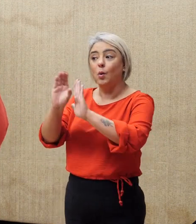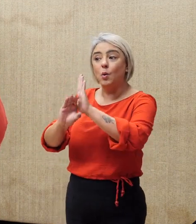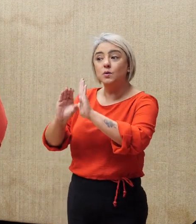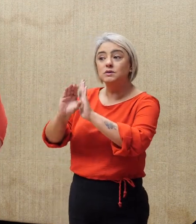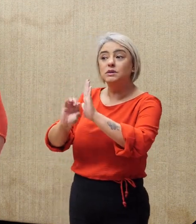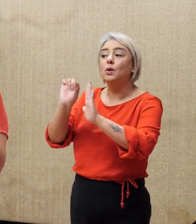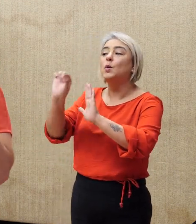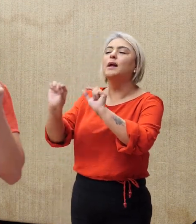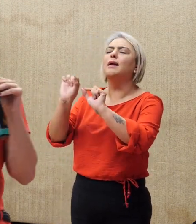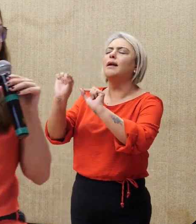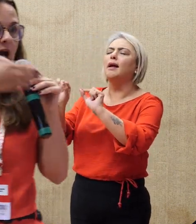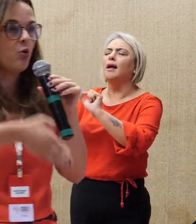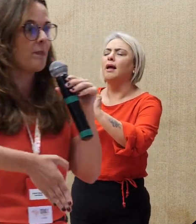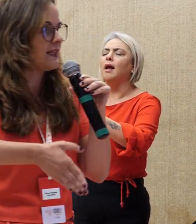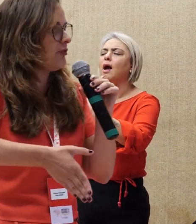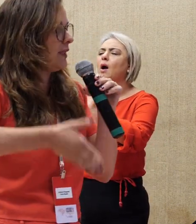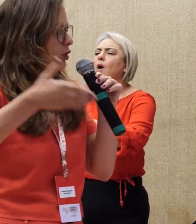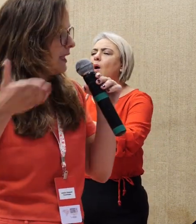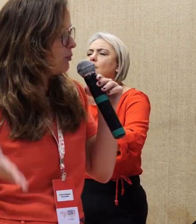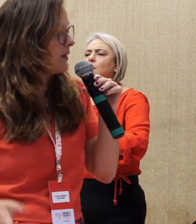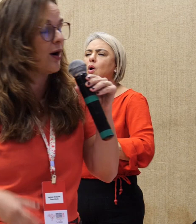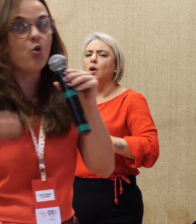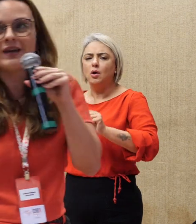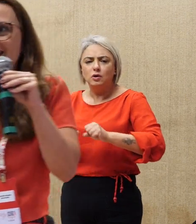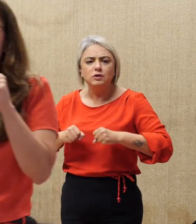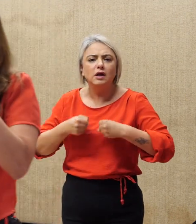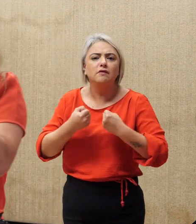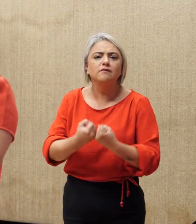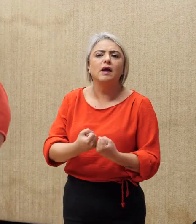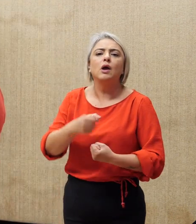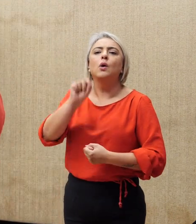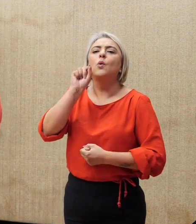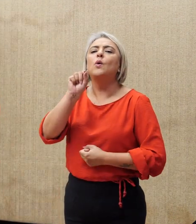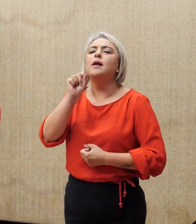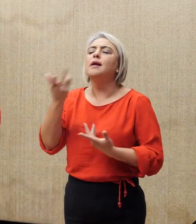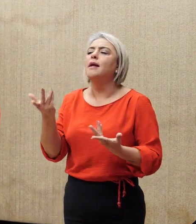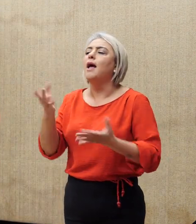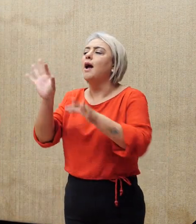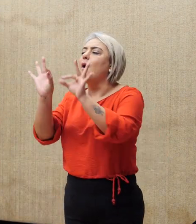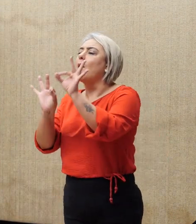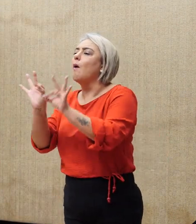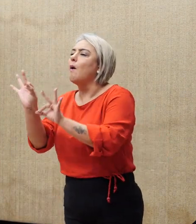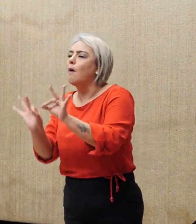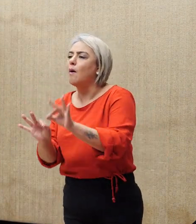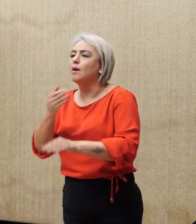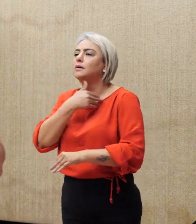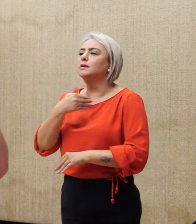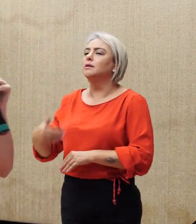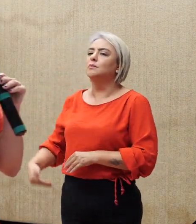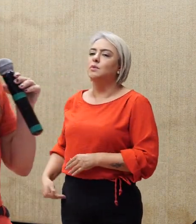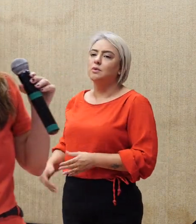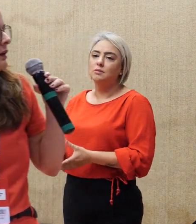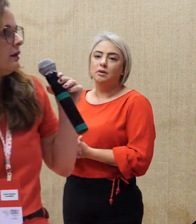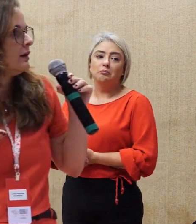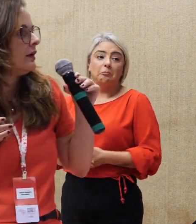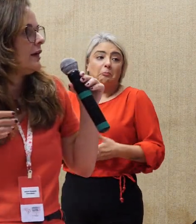de ordem pública. Porque vocês vão para a rua para defender a ordem pública. O que é ordem pública? Tá certo?